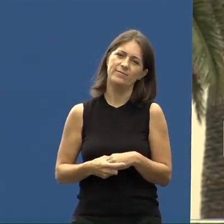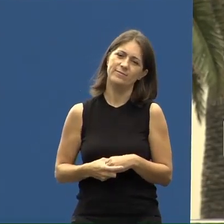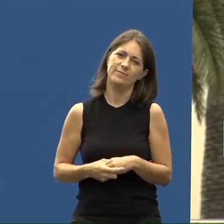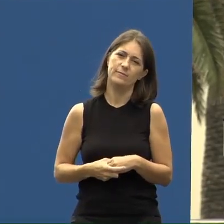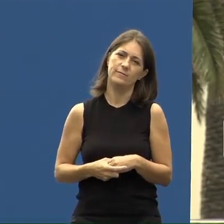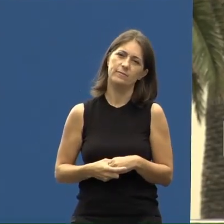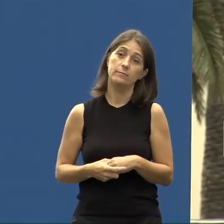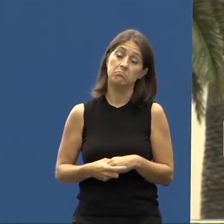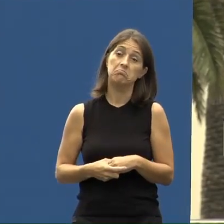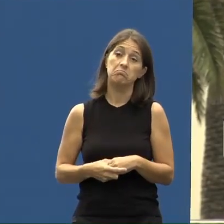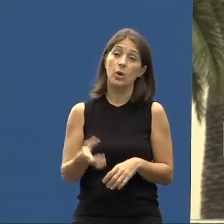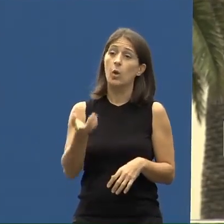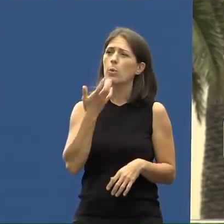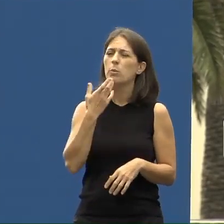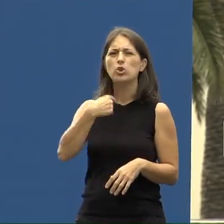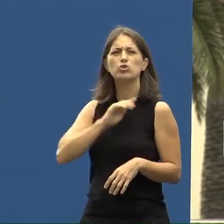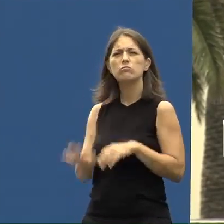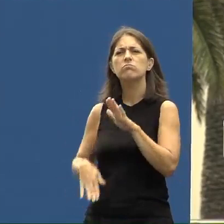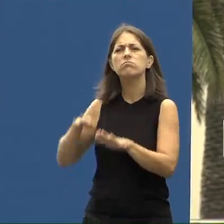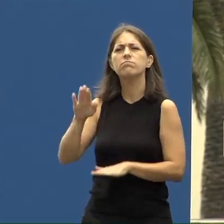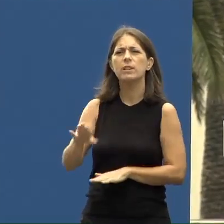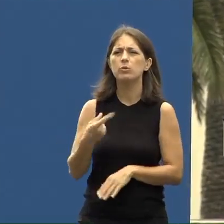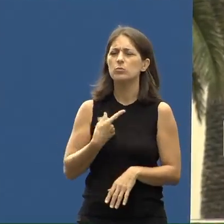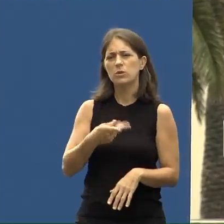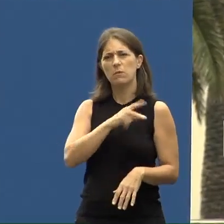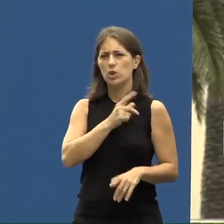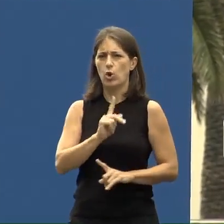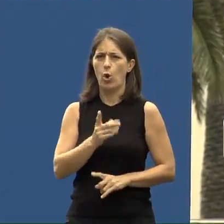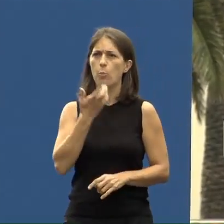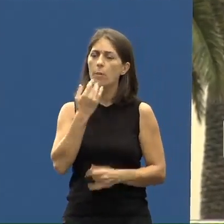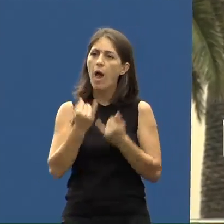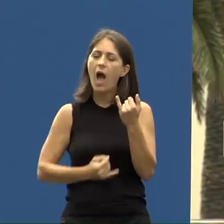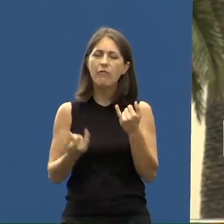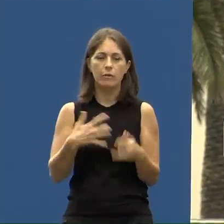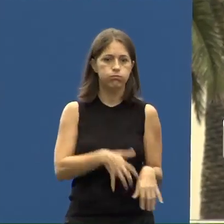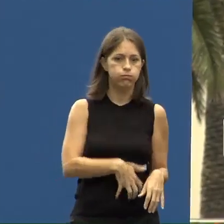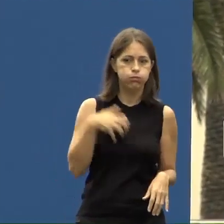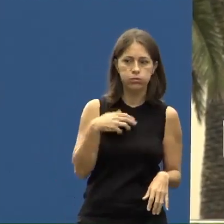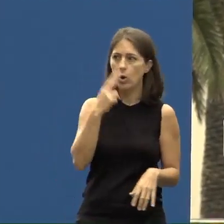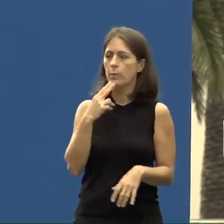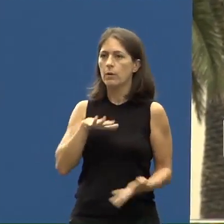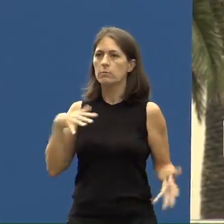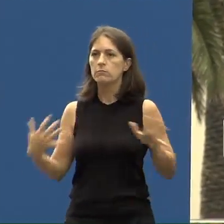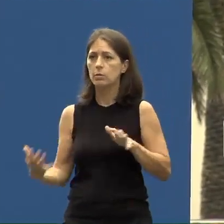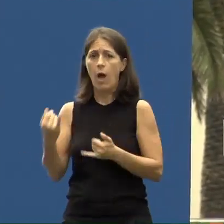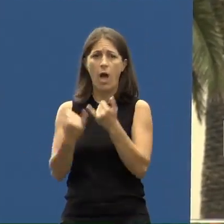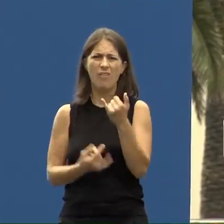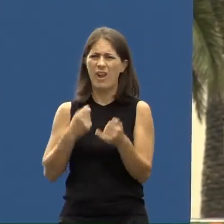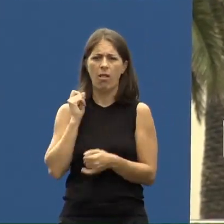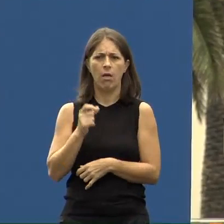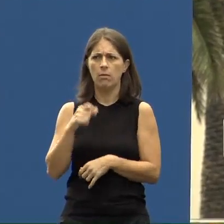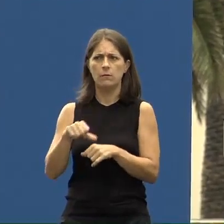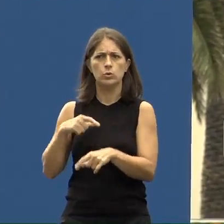O paso que moitos demos non é un paso meritorio. O paso da indignación ao compromiso era unha constante compartida por todas e por todos